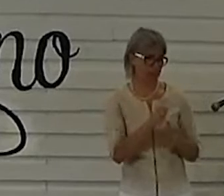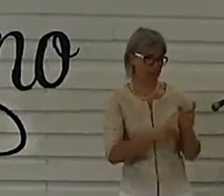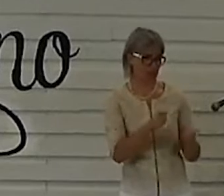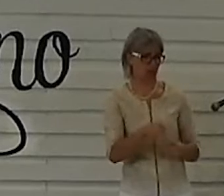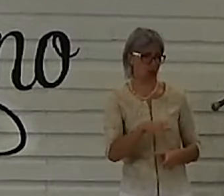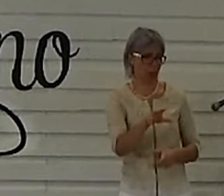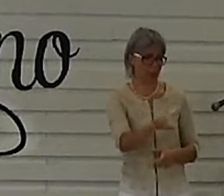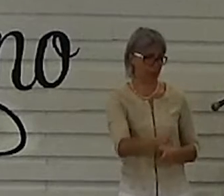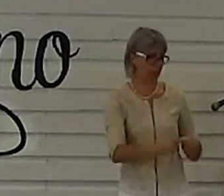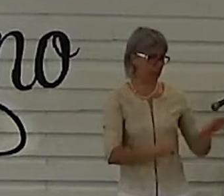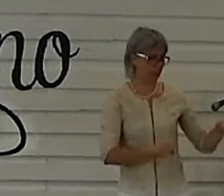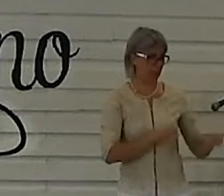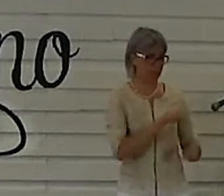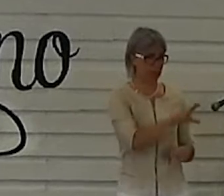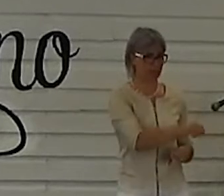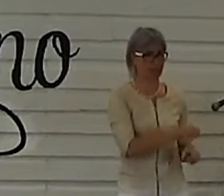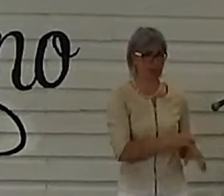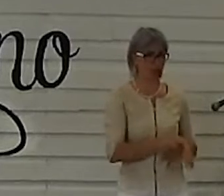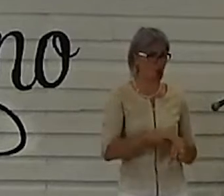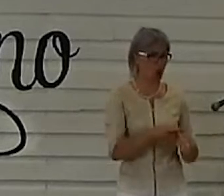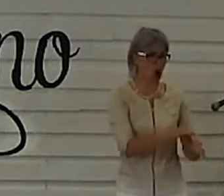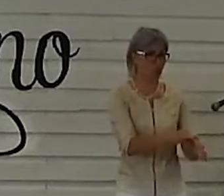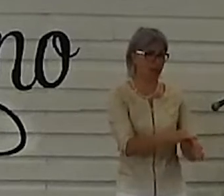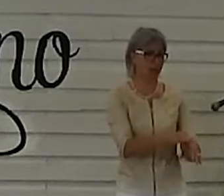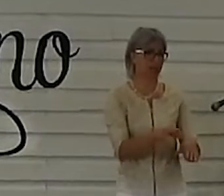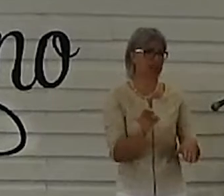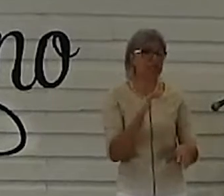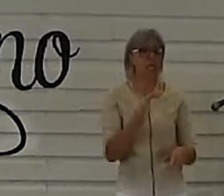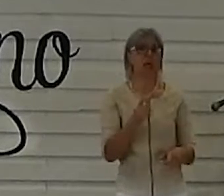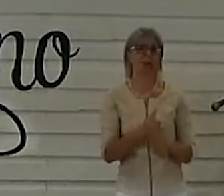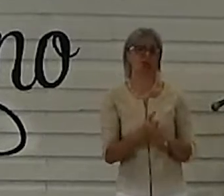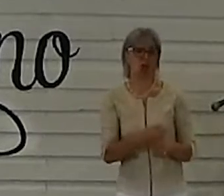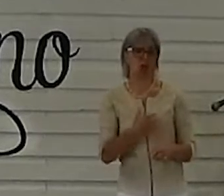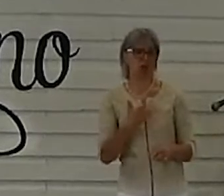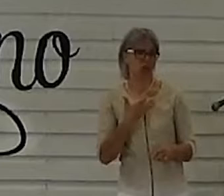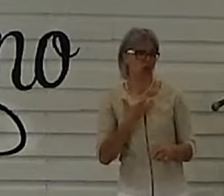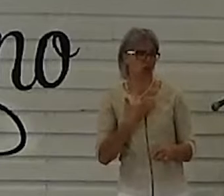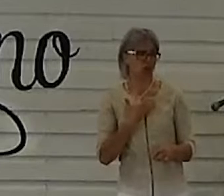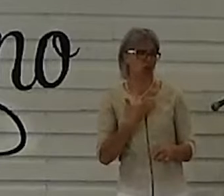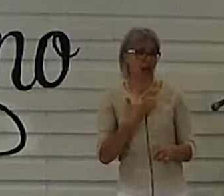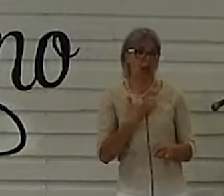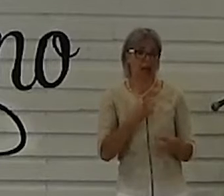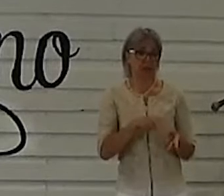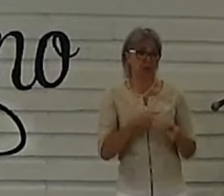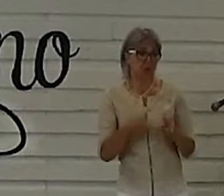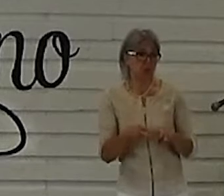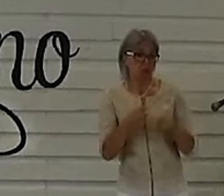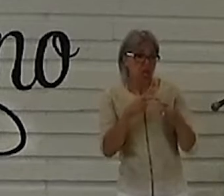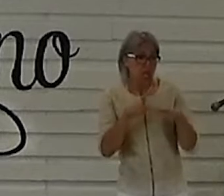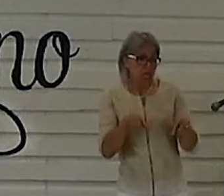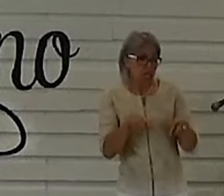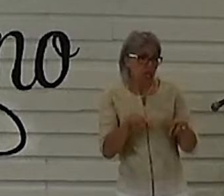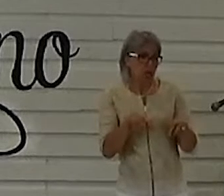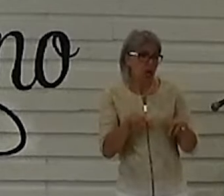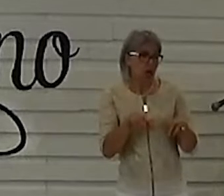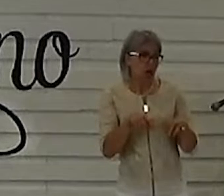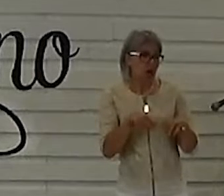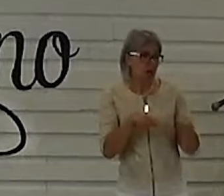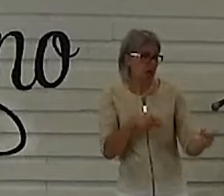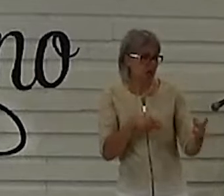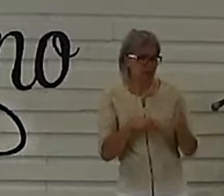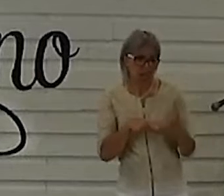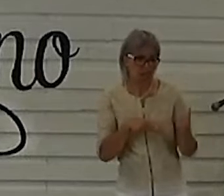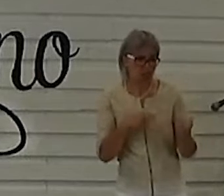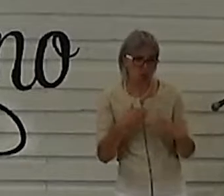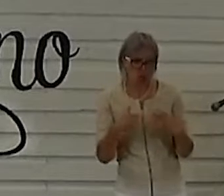bisogno di qualcosa, ho bisogno della tua di parlare in portoghese, Mara, mi aiuti, Mara,